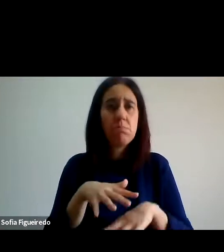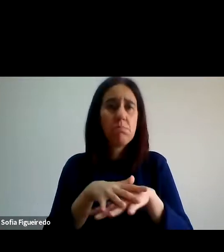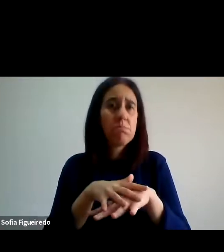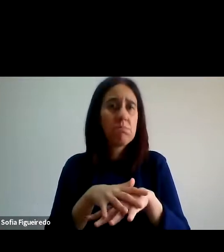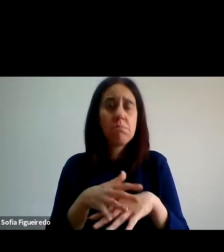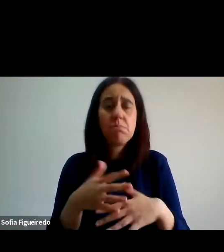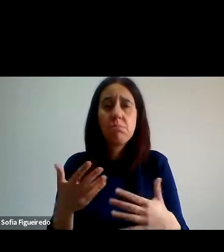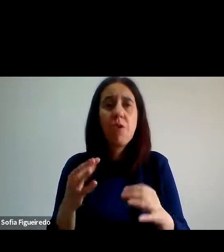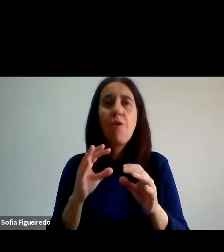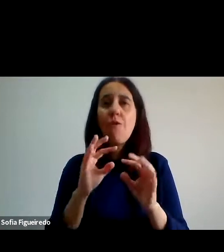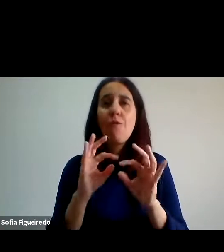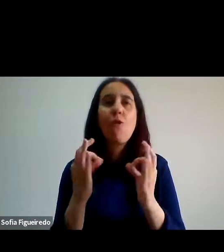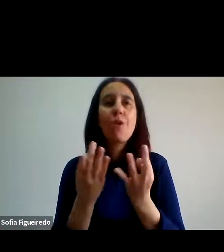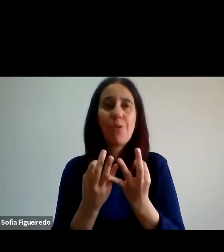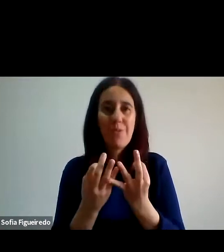num fórum,